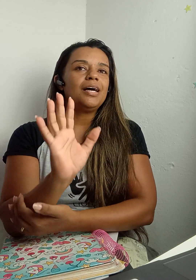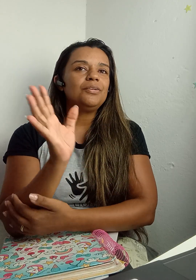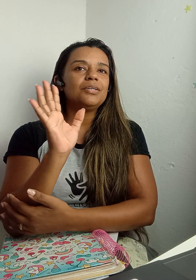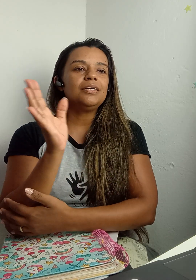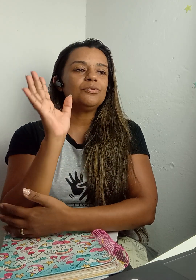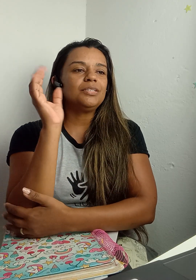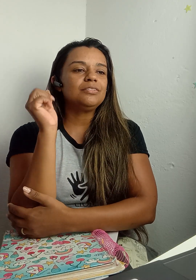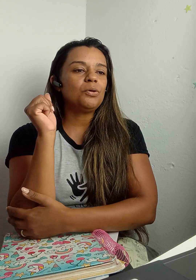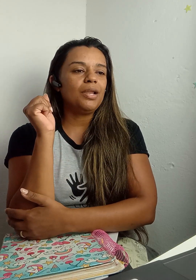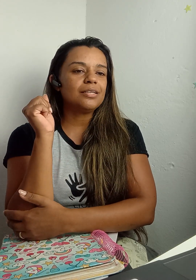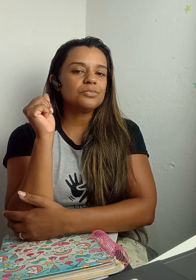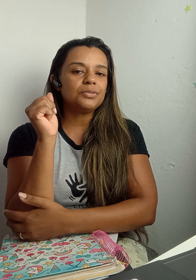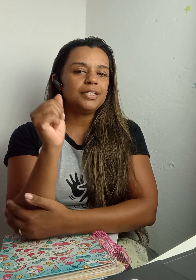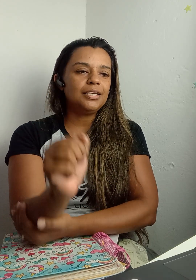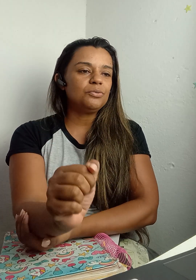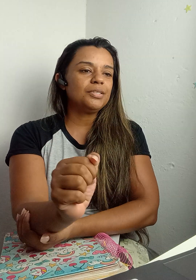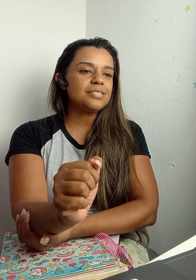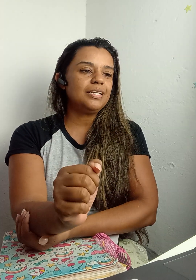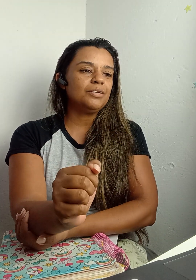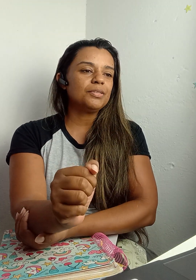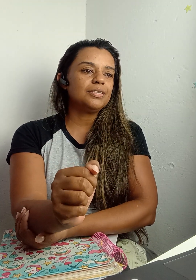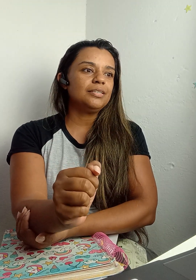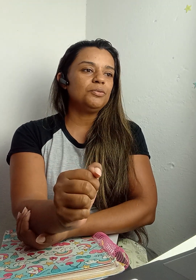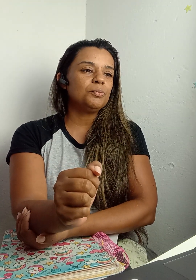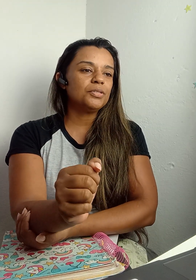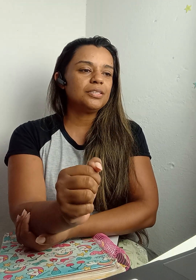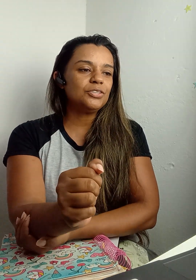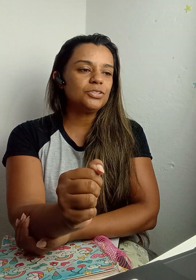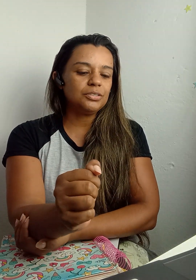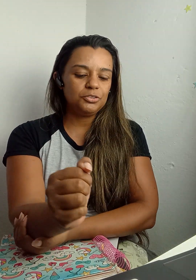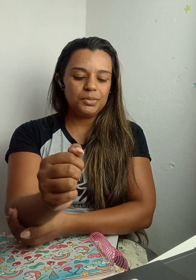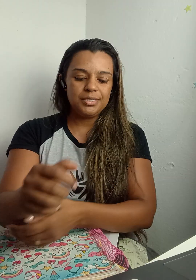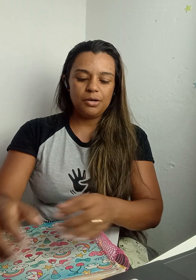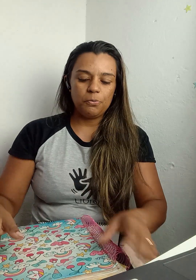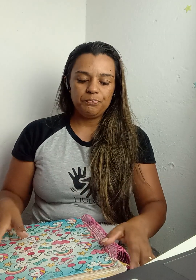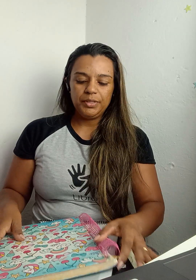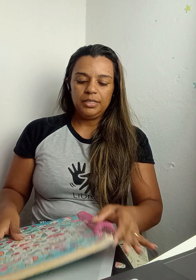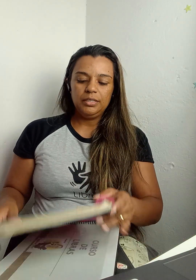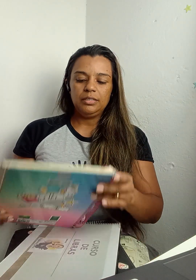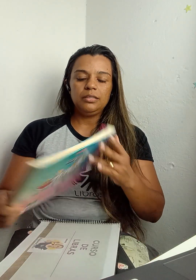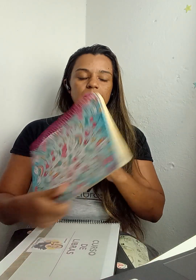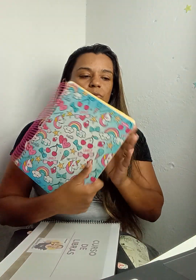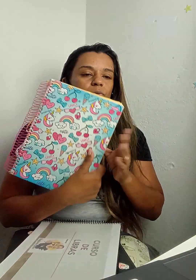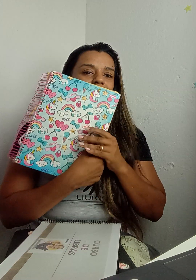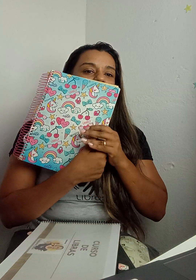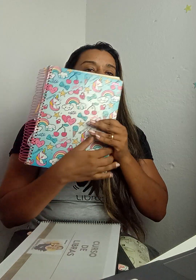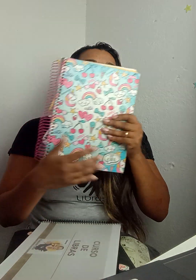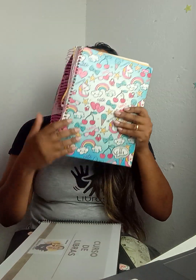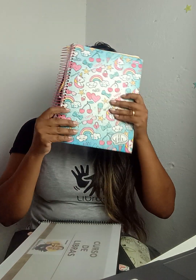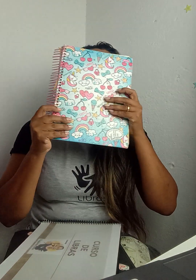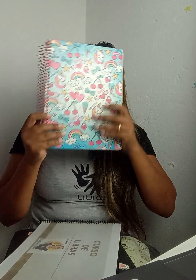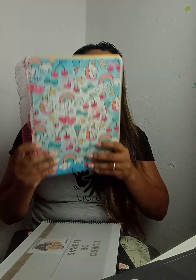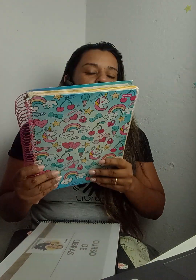vocabulário, criando aí seu léxico, né? Dentro dessa língua tão importante, tão especial. Então,